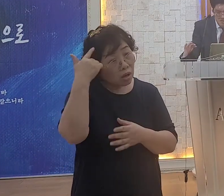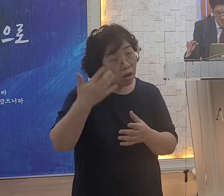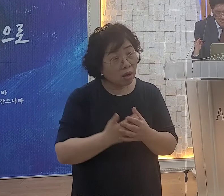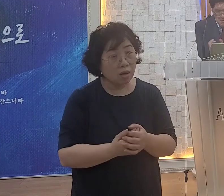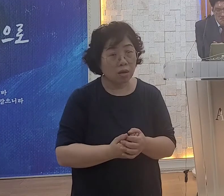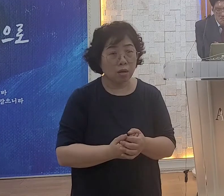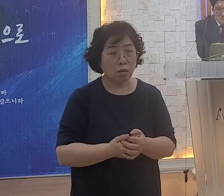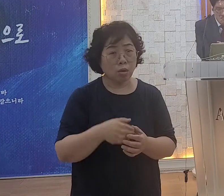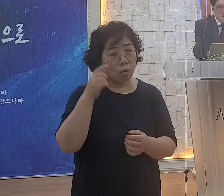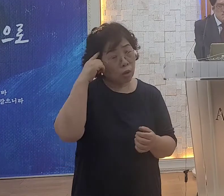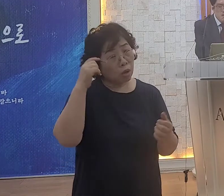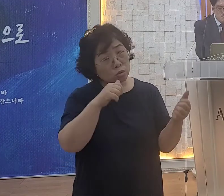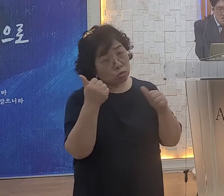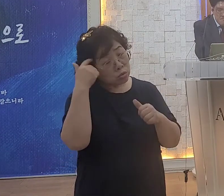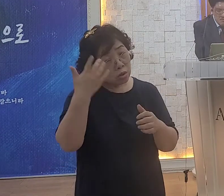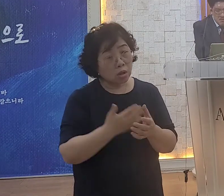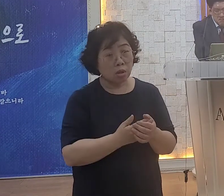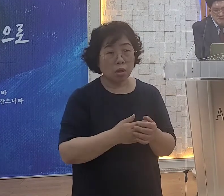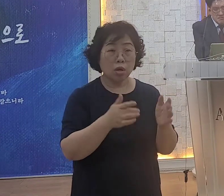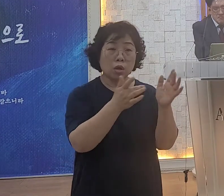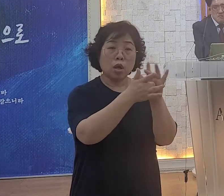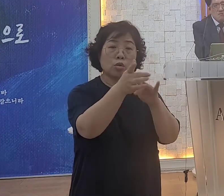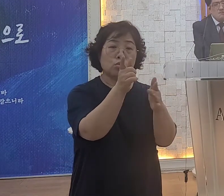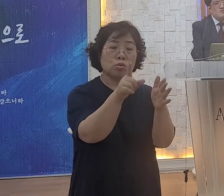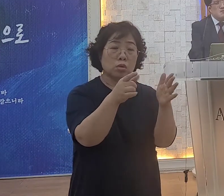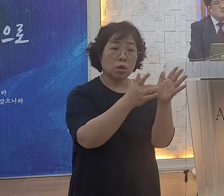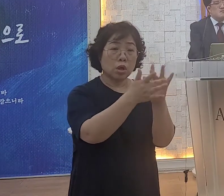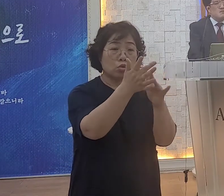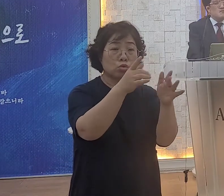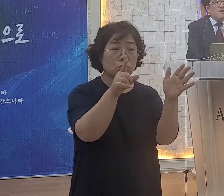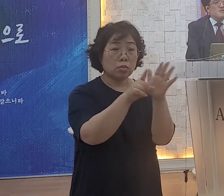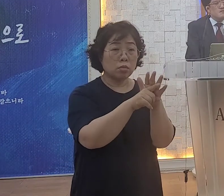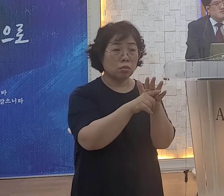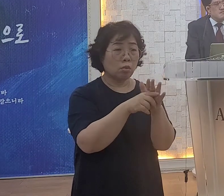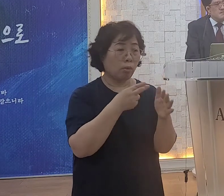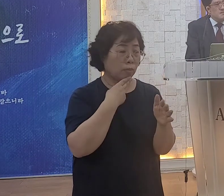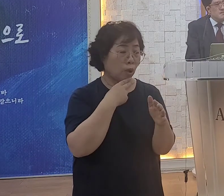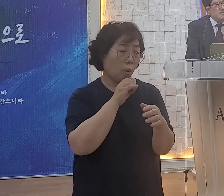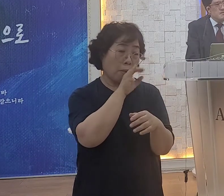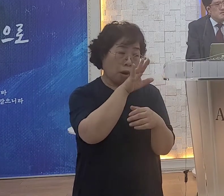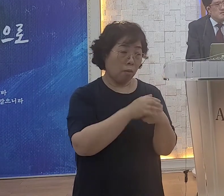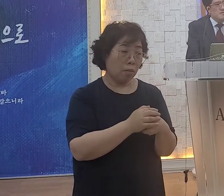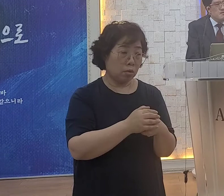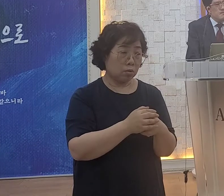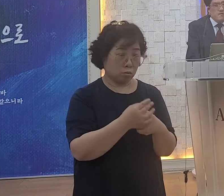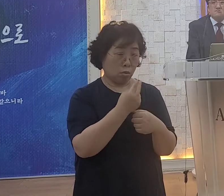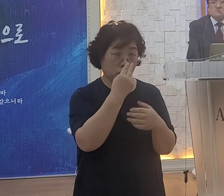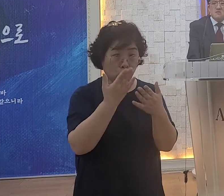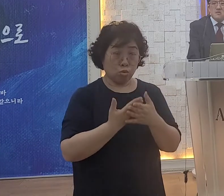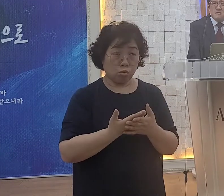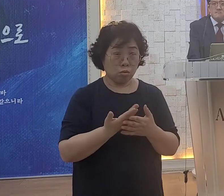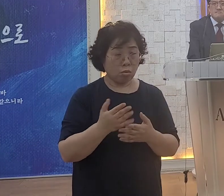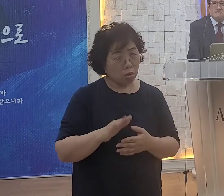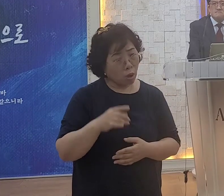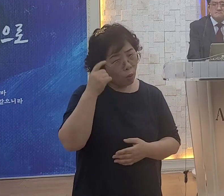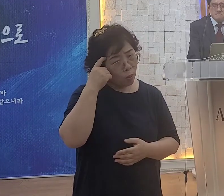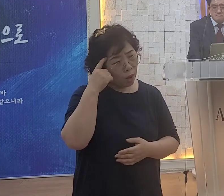아니 왜 죽었냐고. 아니 예수 안 믿는다고 하면 그냥 다 그만인 것을 왜